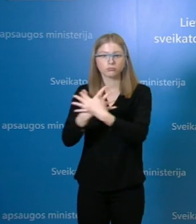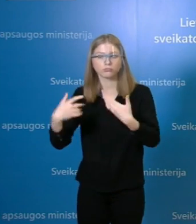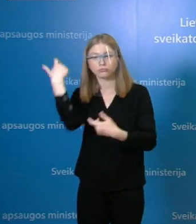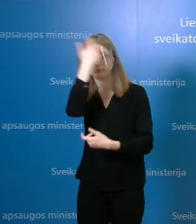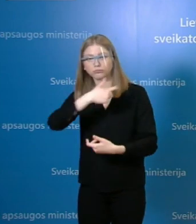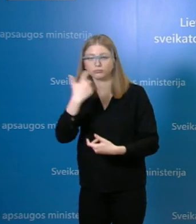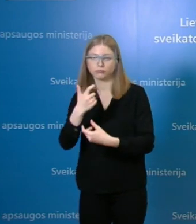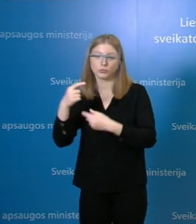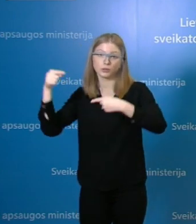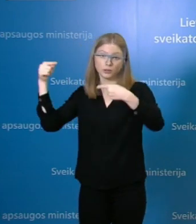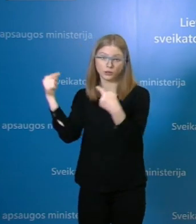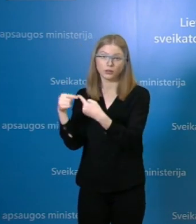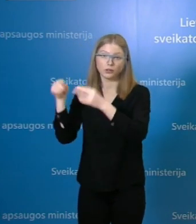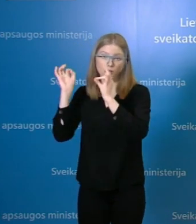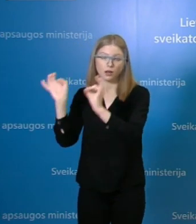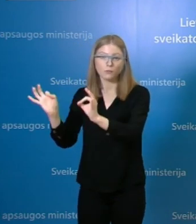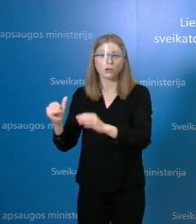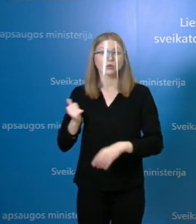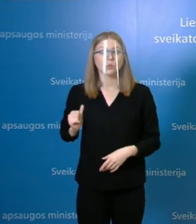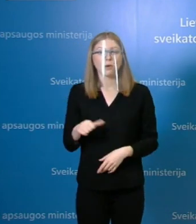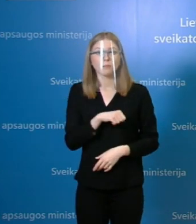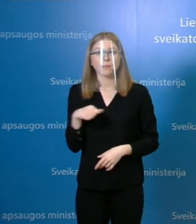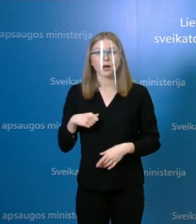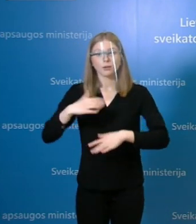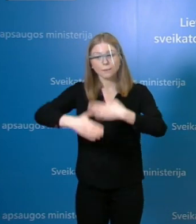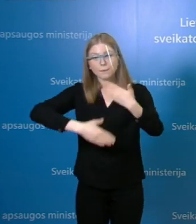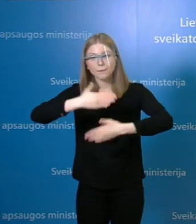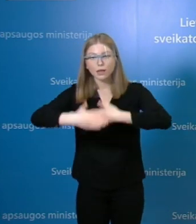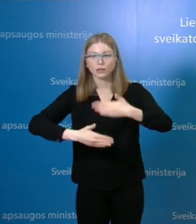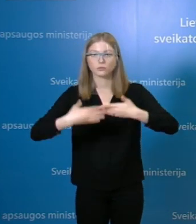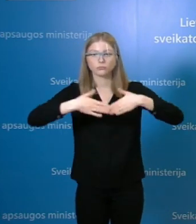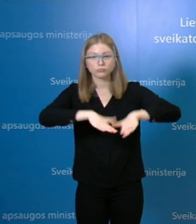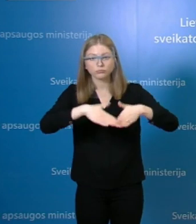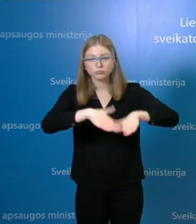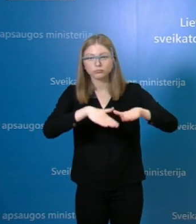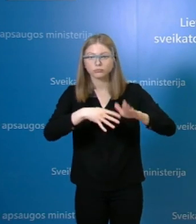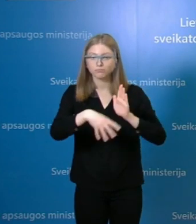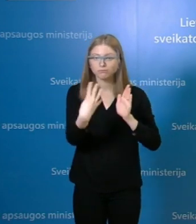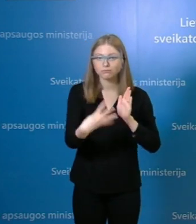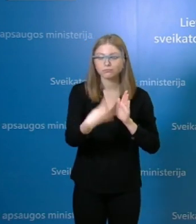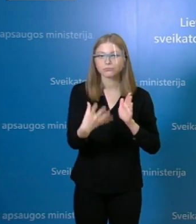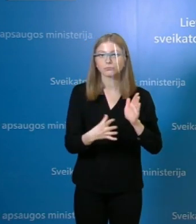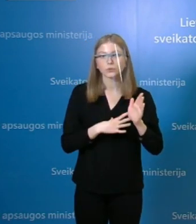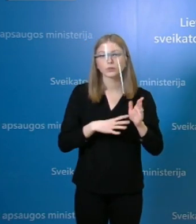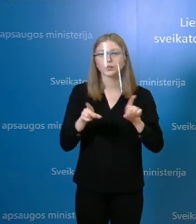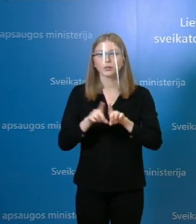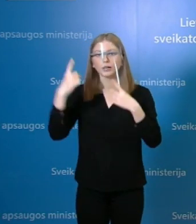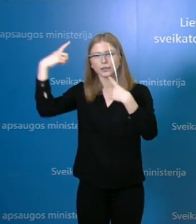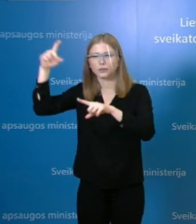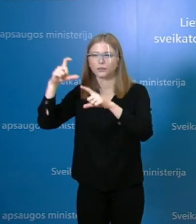siuvosi veido kaukės, dalis įsigijo matytas kaukės, kurios tikrai yra nemedicininės. Tai